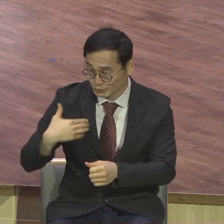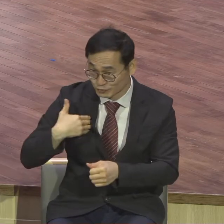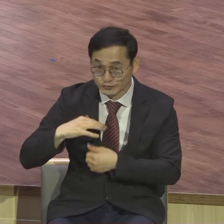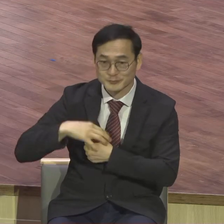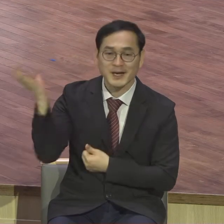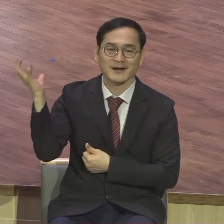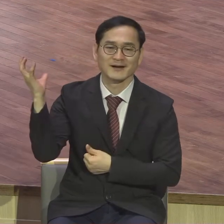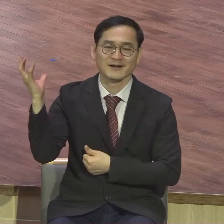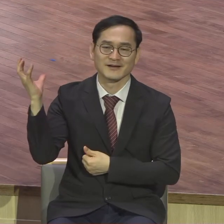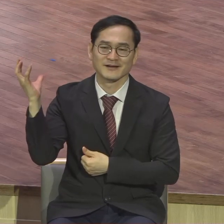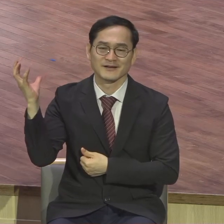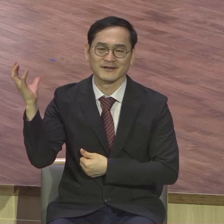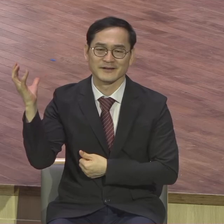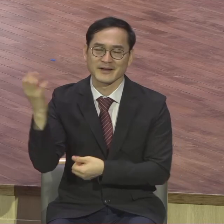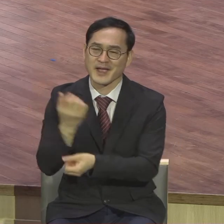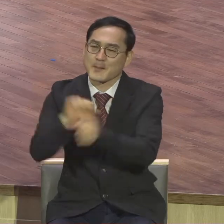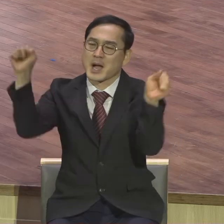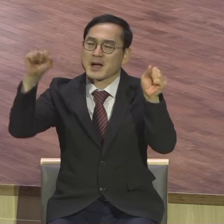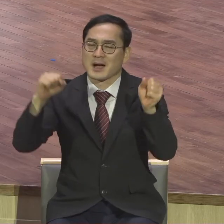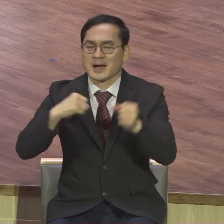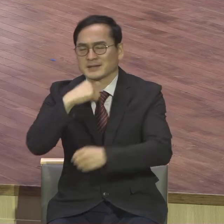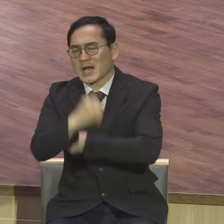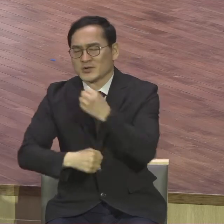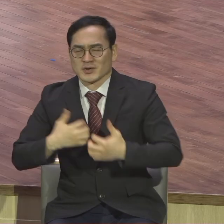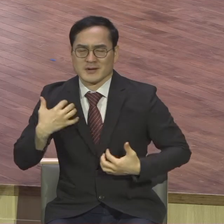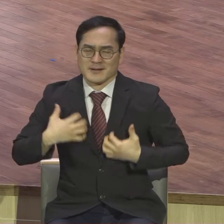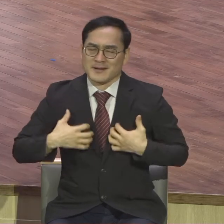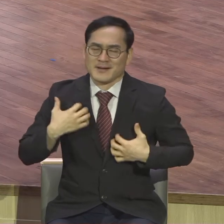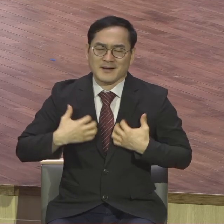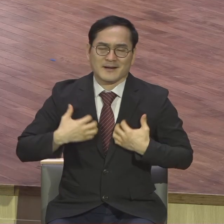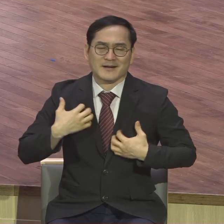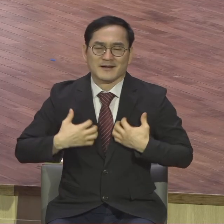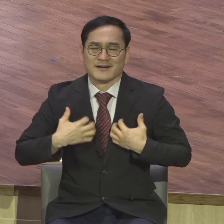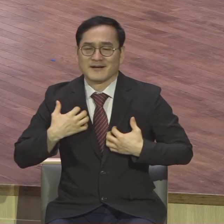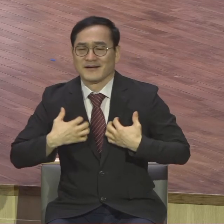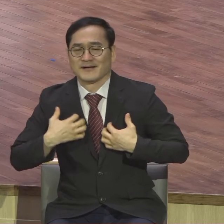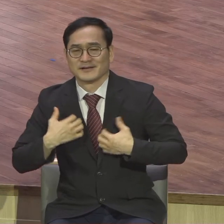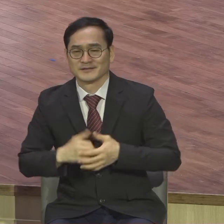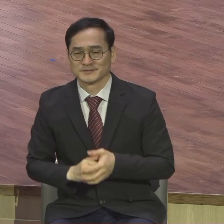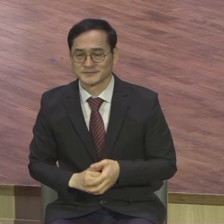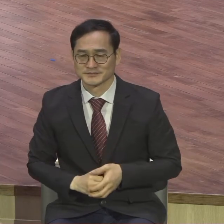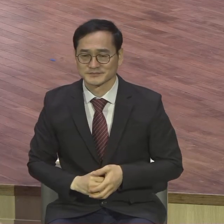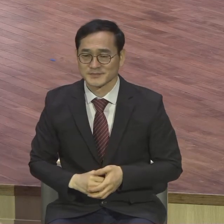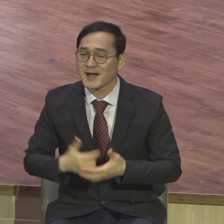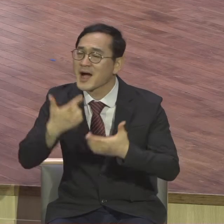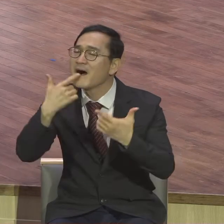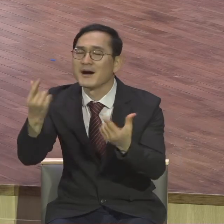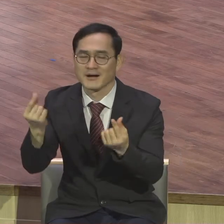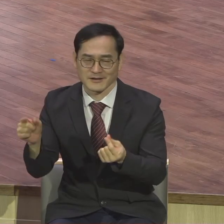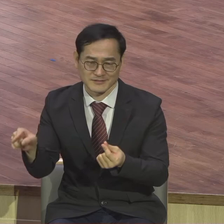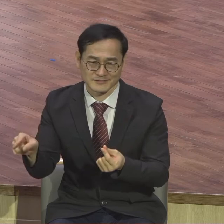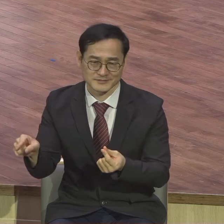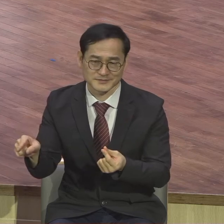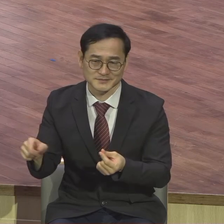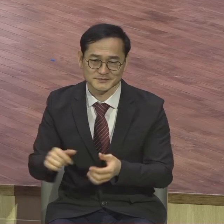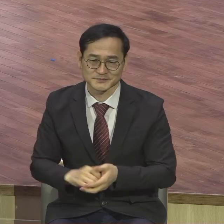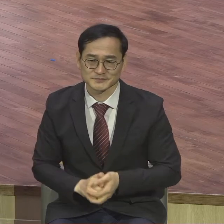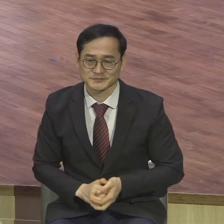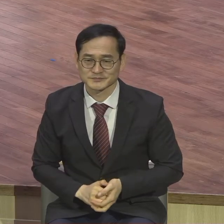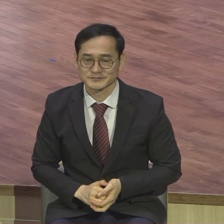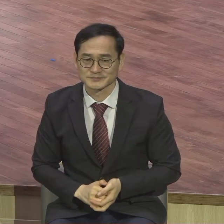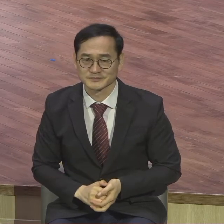들고 해방 자유, 이런 자유 선언을 말씀하신 것이